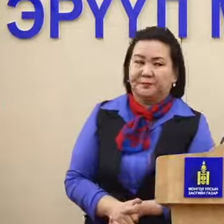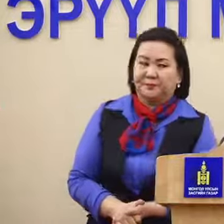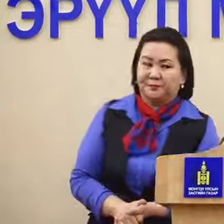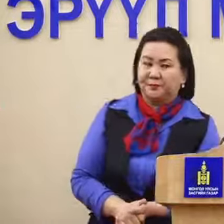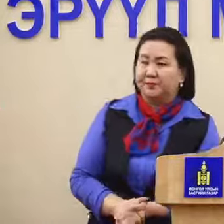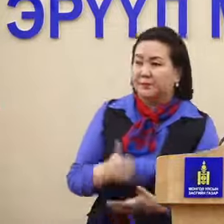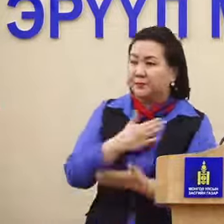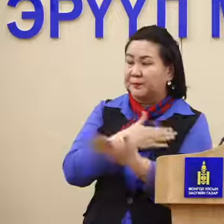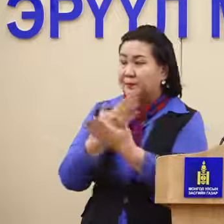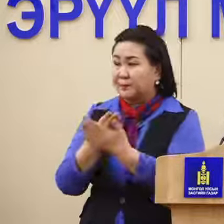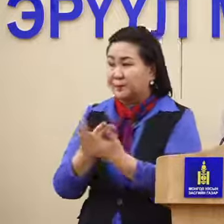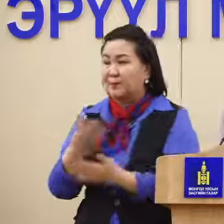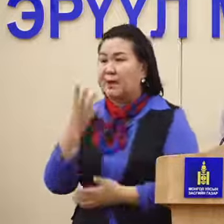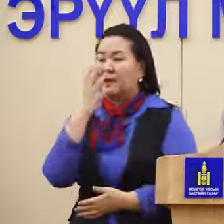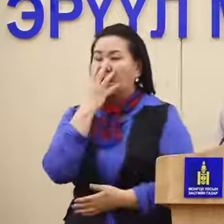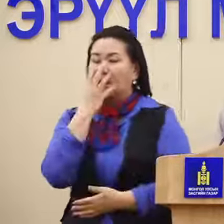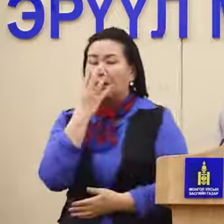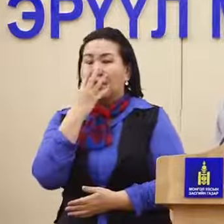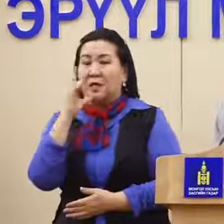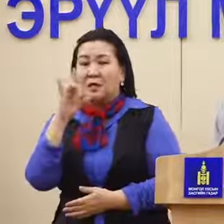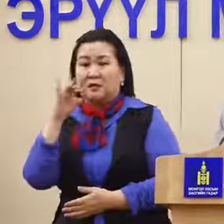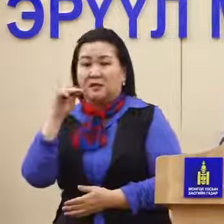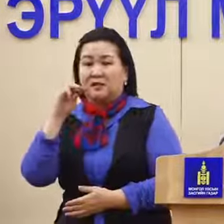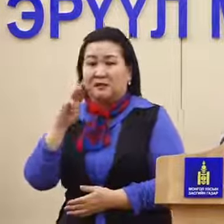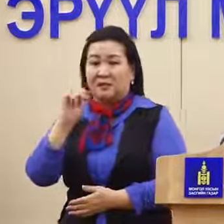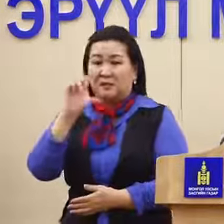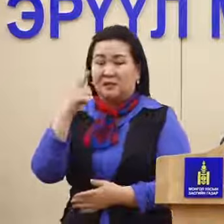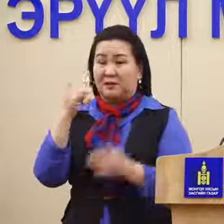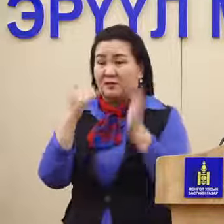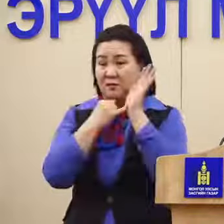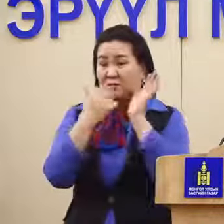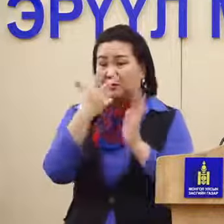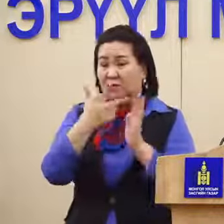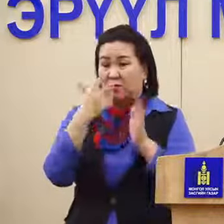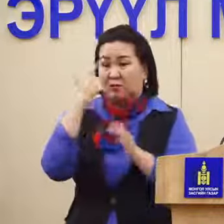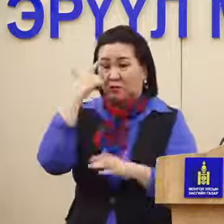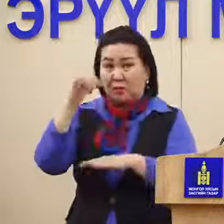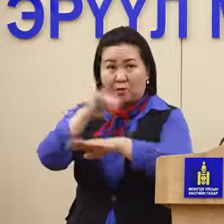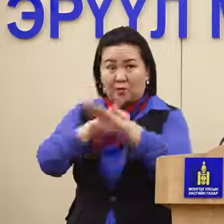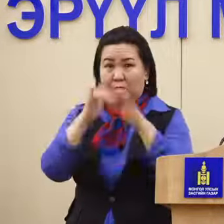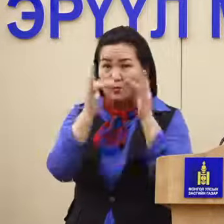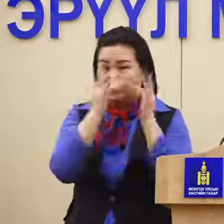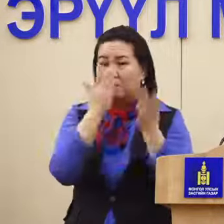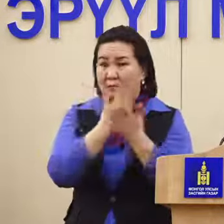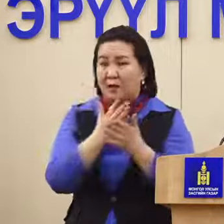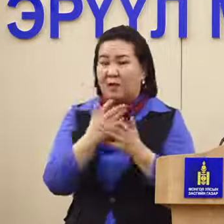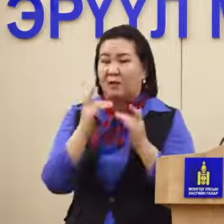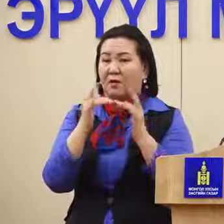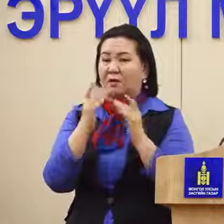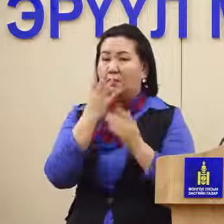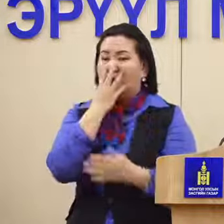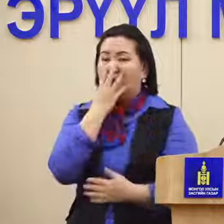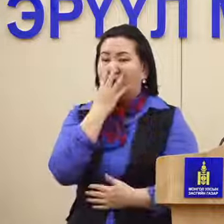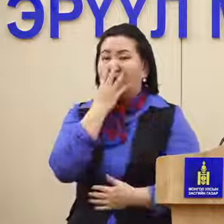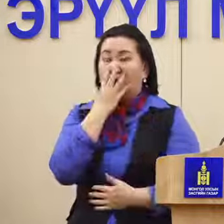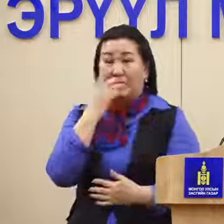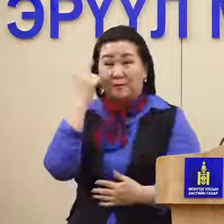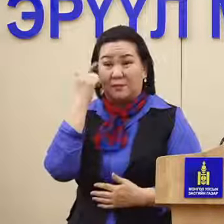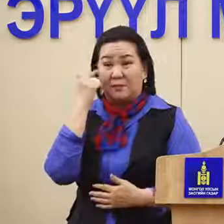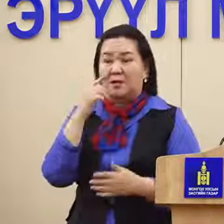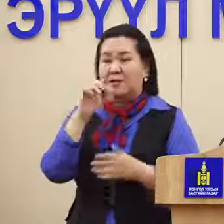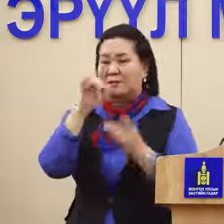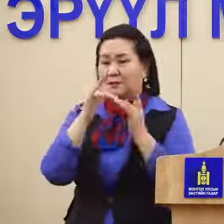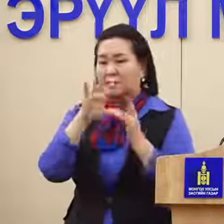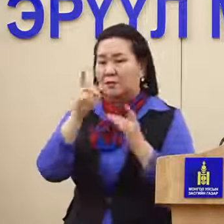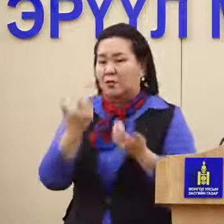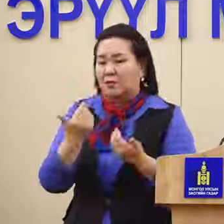За баярлалаа. Эрчим тэмцлэгээний 633 ор Монгол Улсын хэмжээнд ажиллаж байгаа. За энэ 33 орноос бид нар